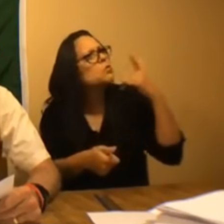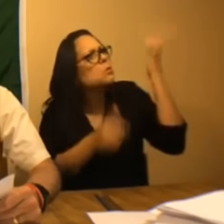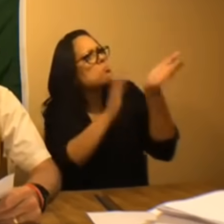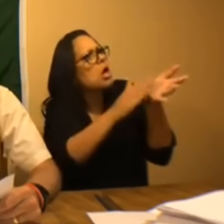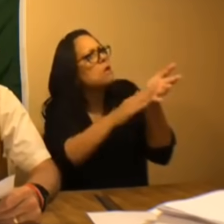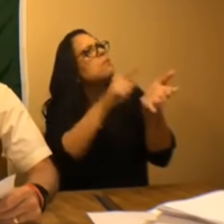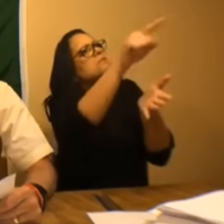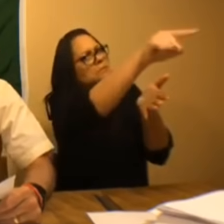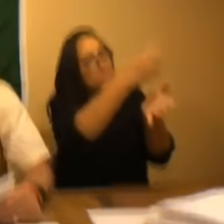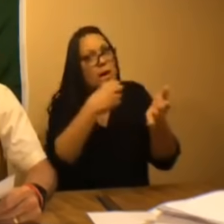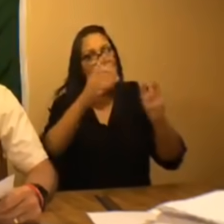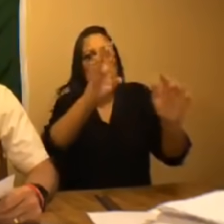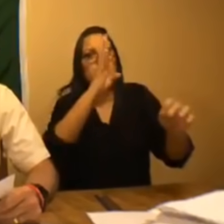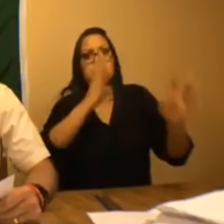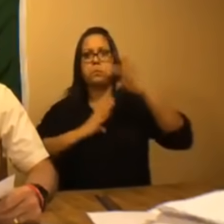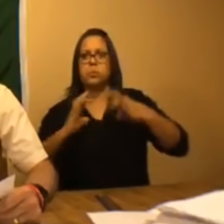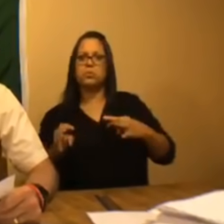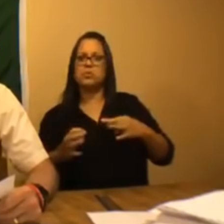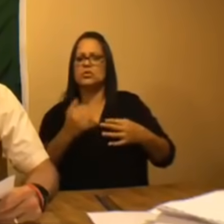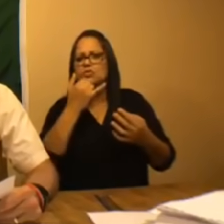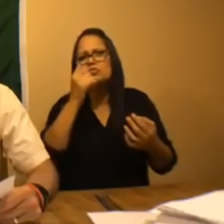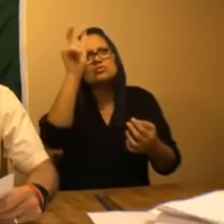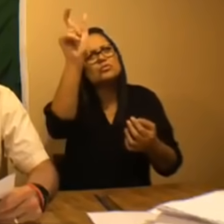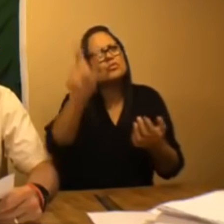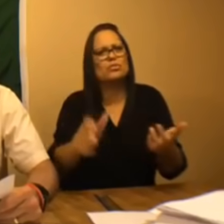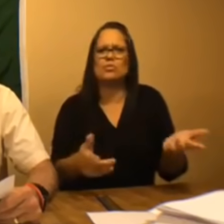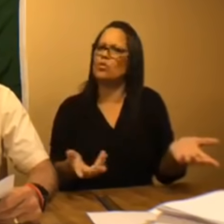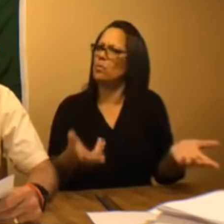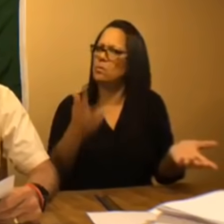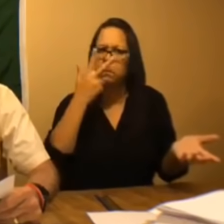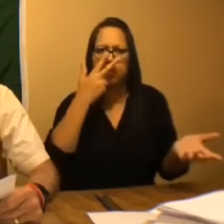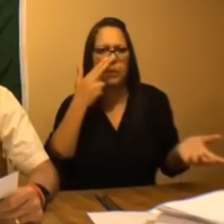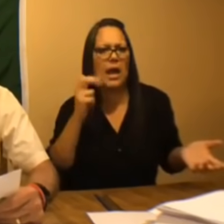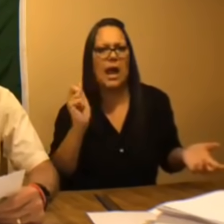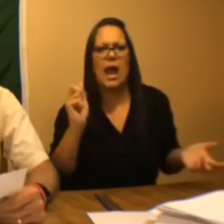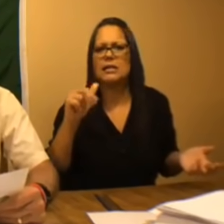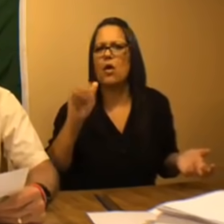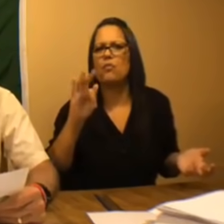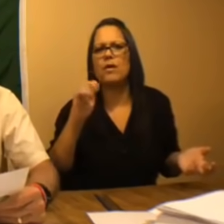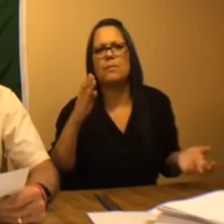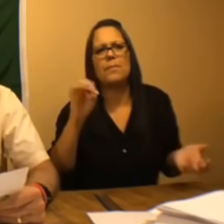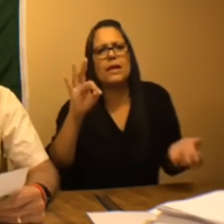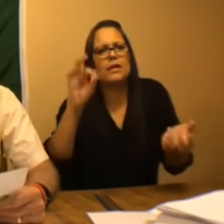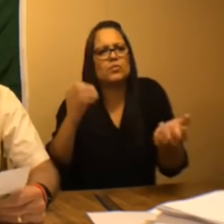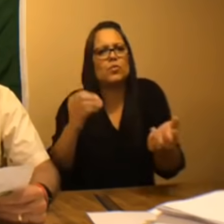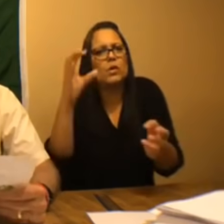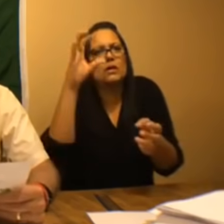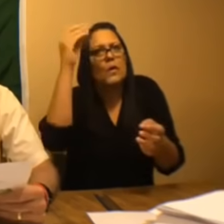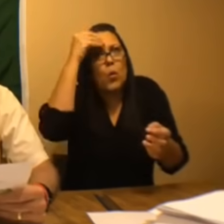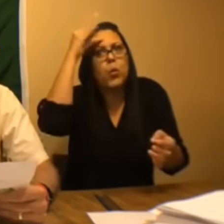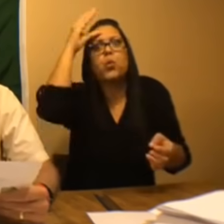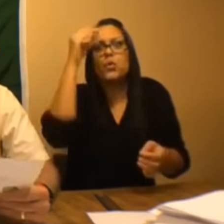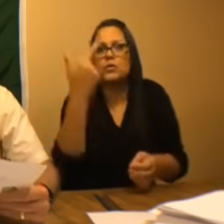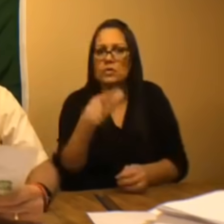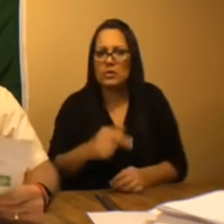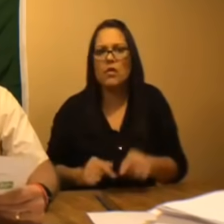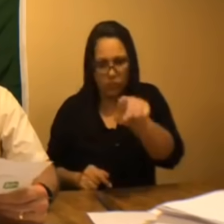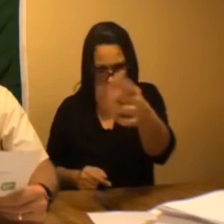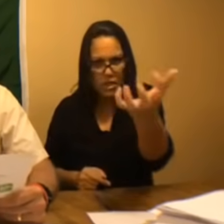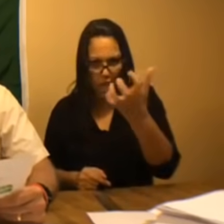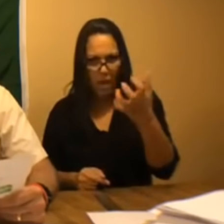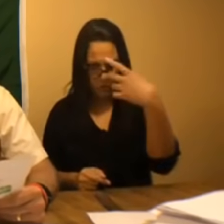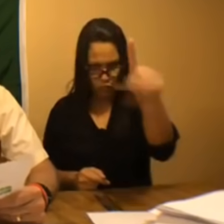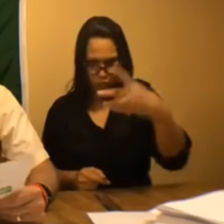imprensa, esse que apoia, são analfabetos. Está lá no plano de governo dele, controle social da mídia. Queremos, vocês querem isso para